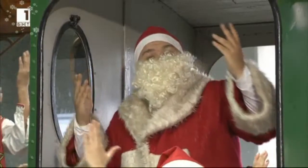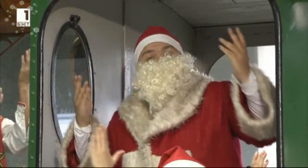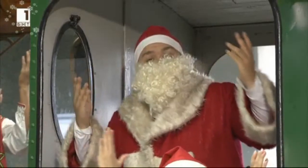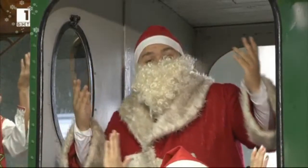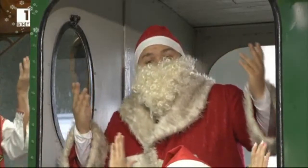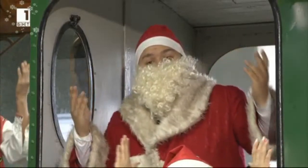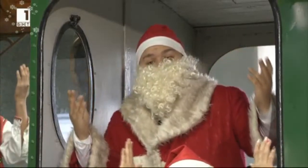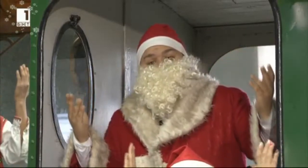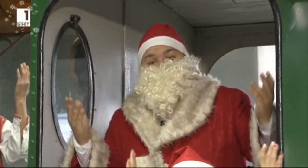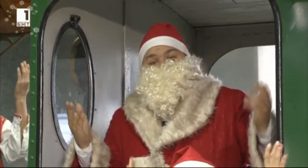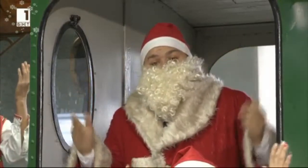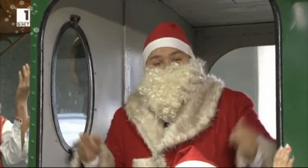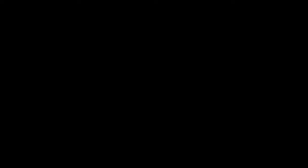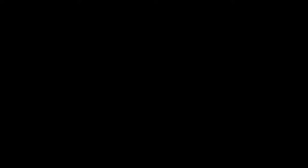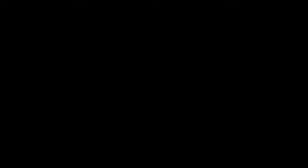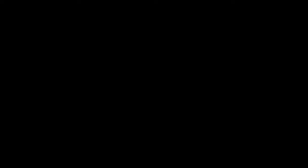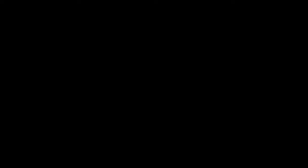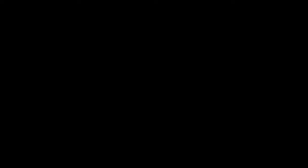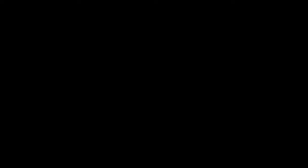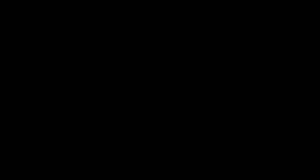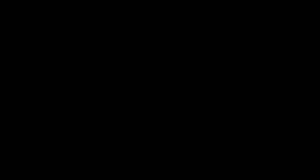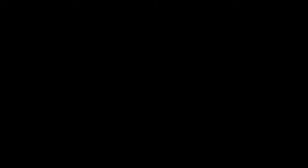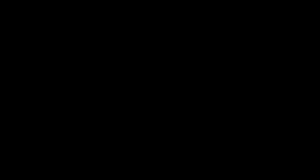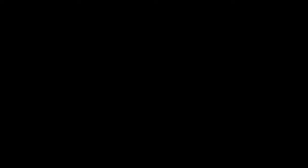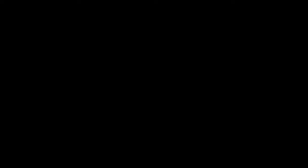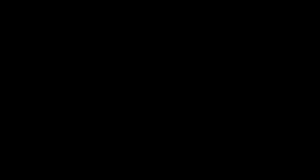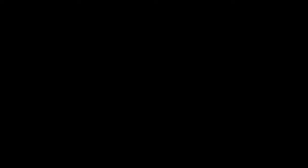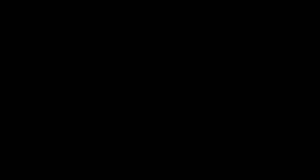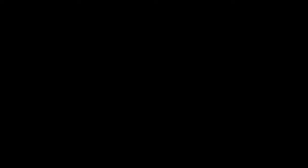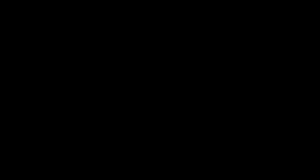Колена, колена! ХОМАТИ Абонирайте